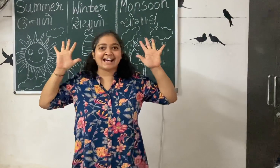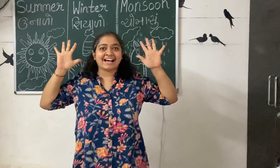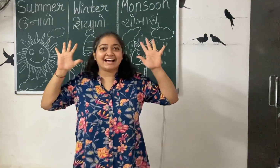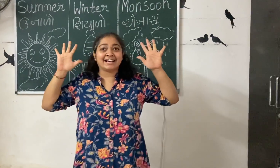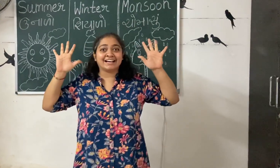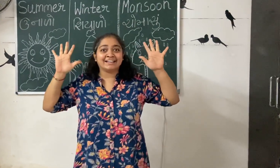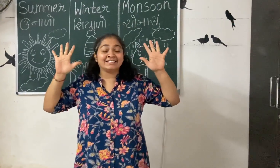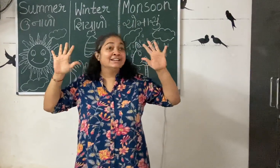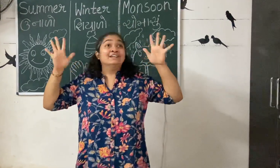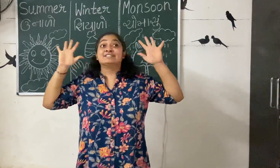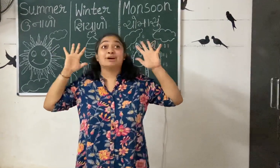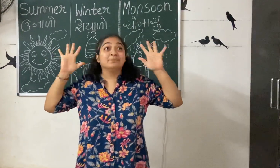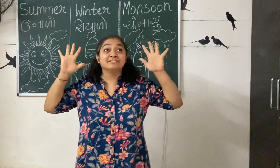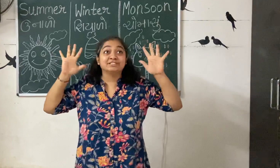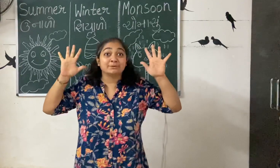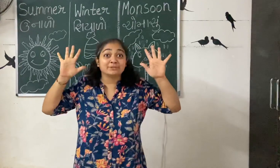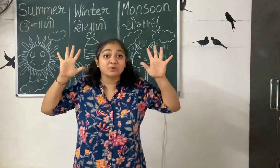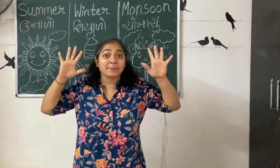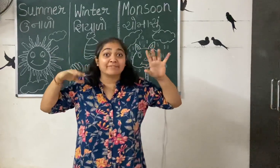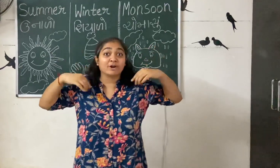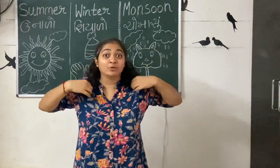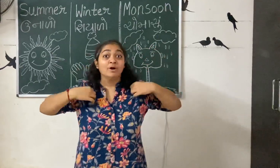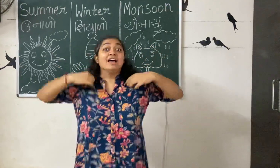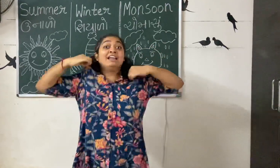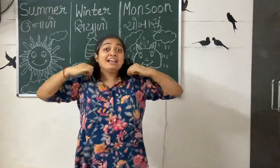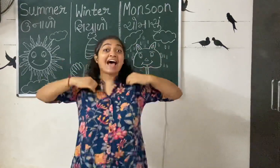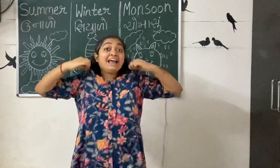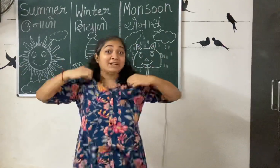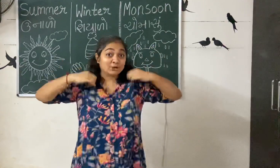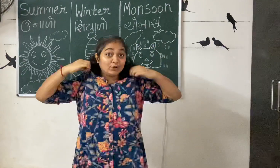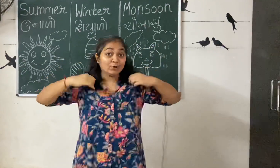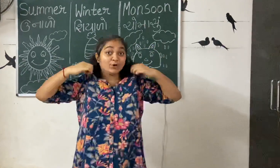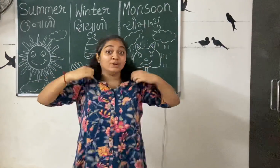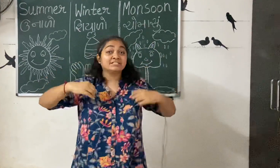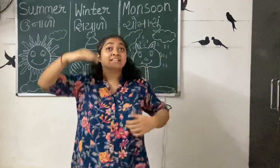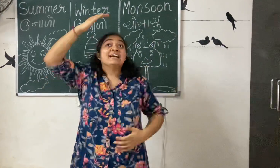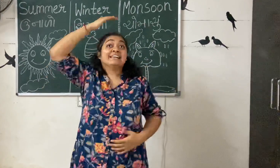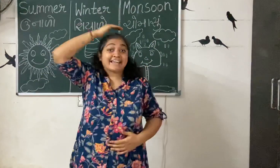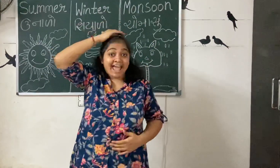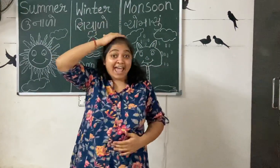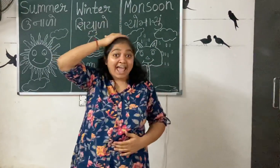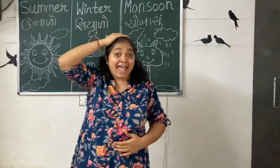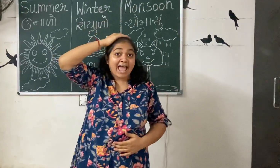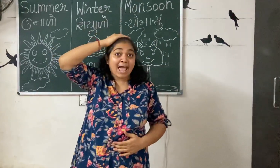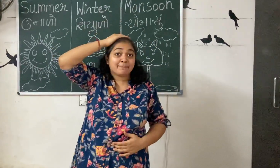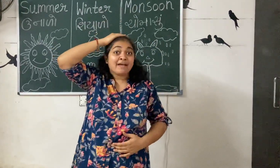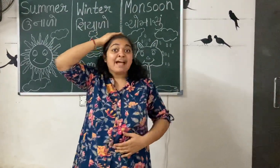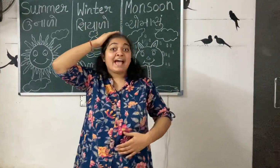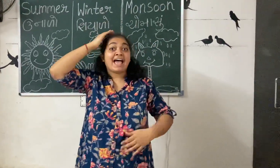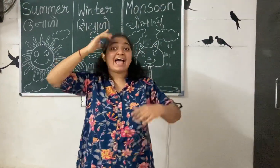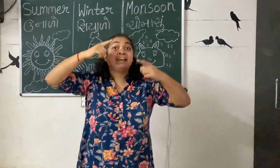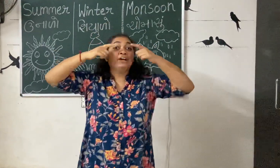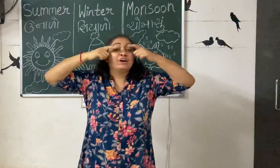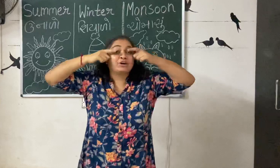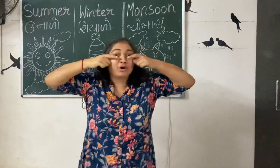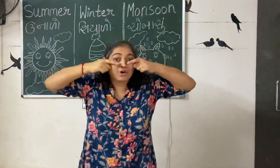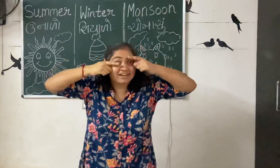summer season मा सब पेरवालो, light clothes, cap and goggles,